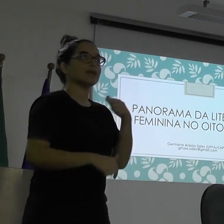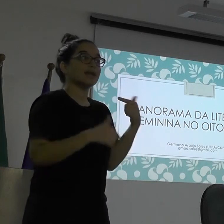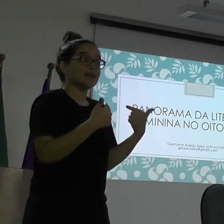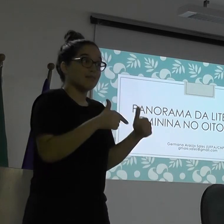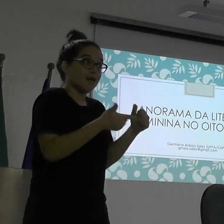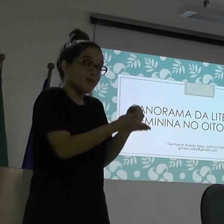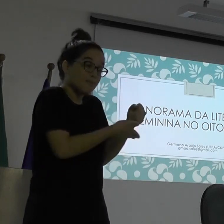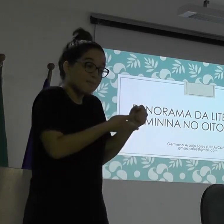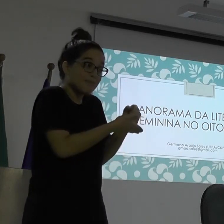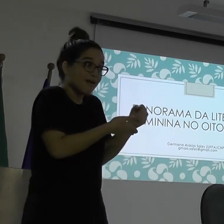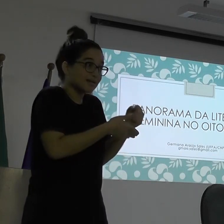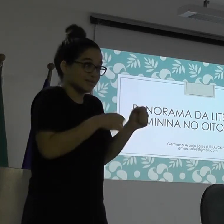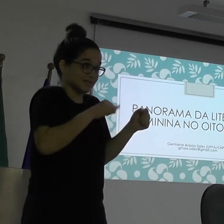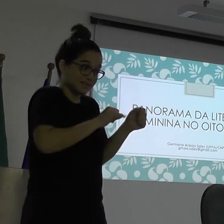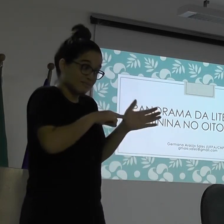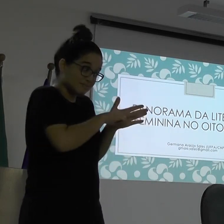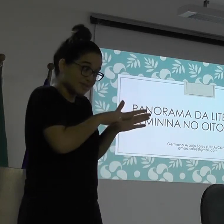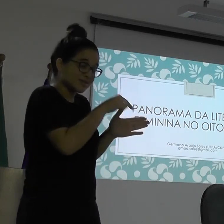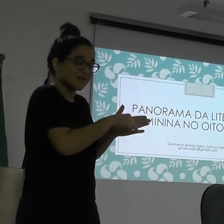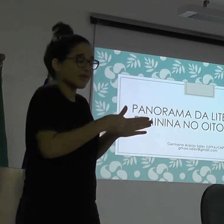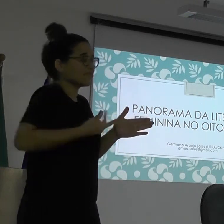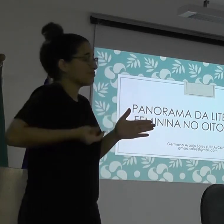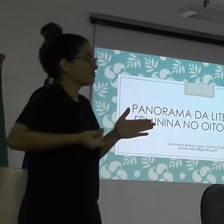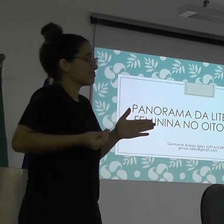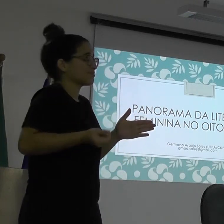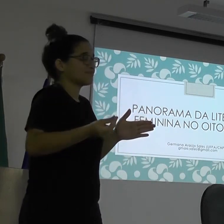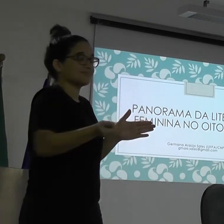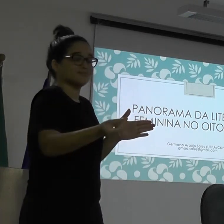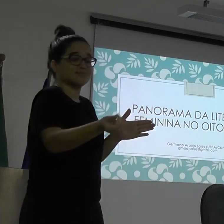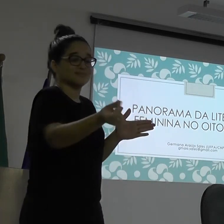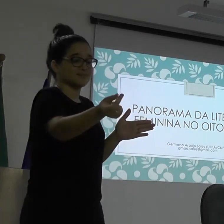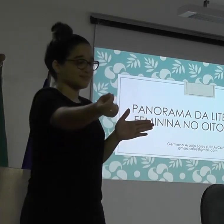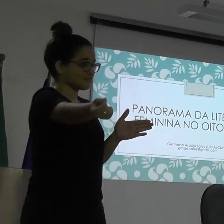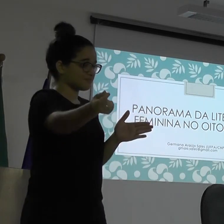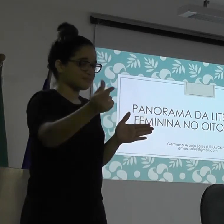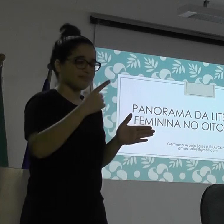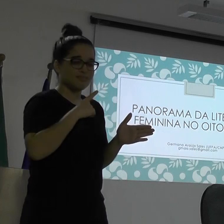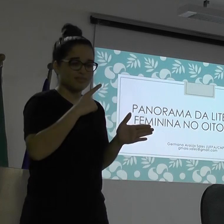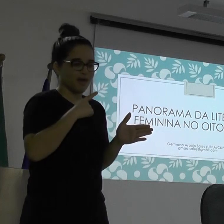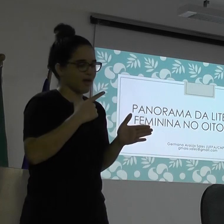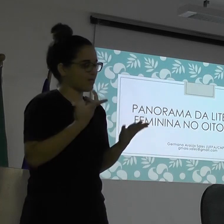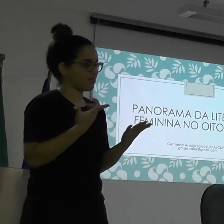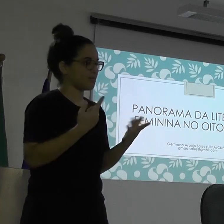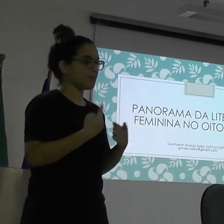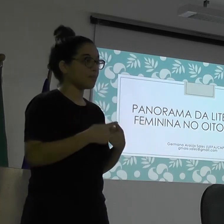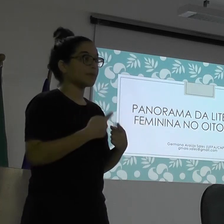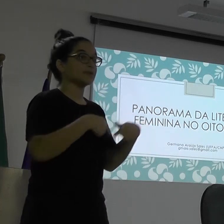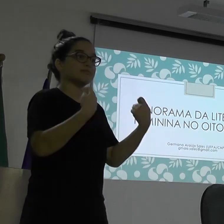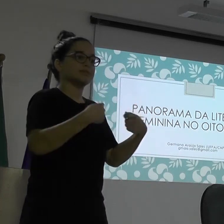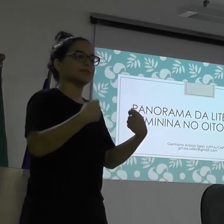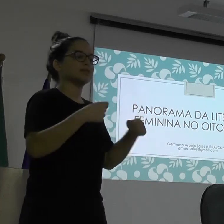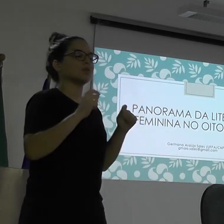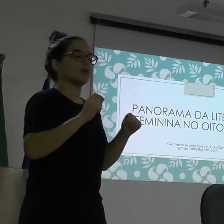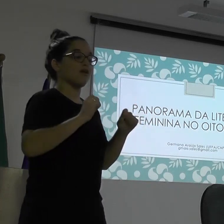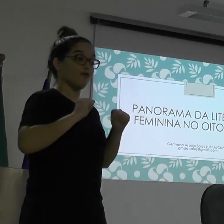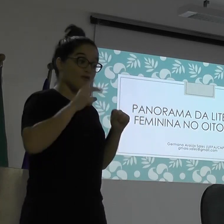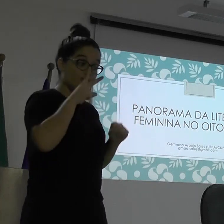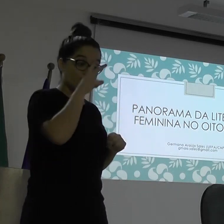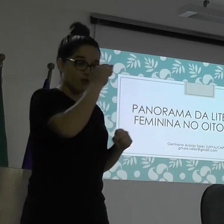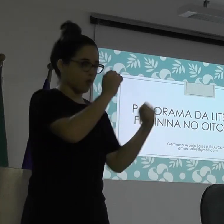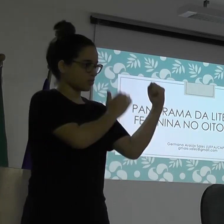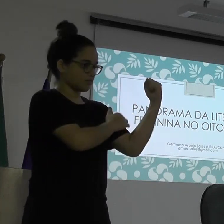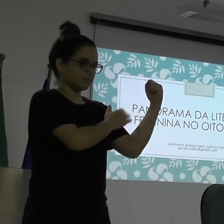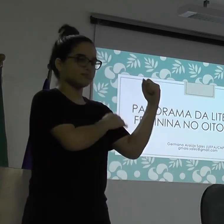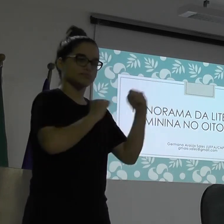resto da vida. E não deve ter medo de povo de pesquisa, porque precisa de força física,